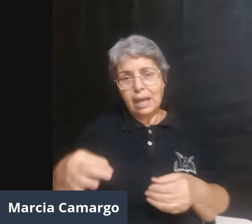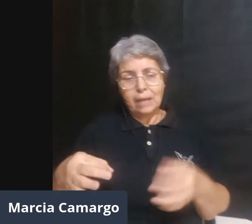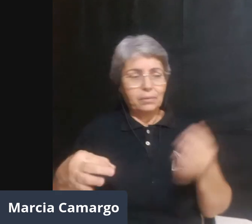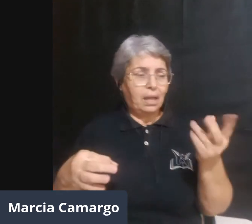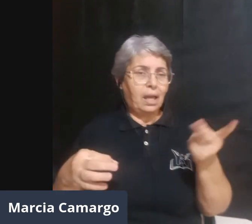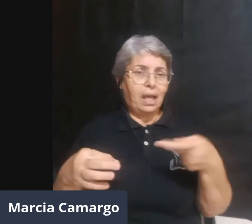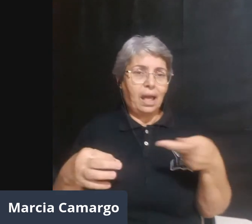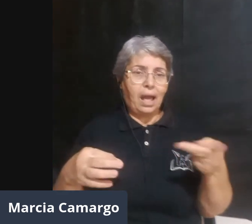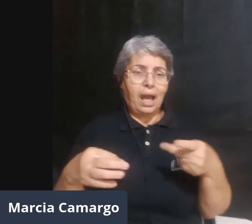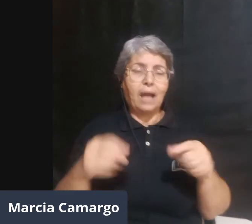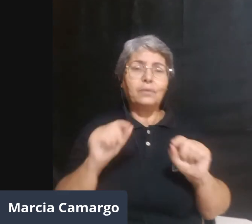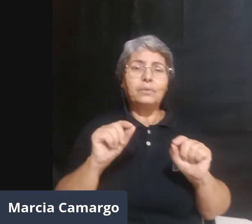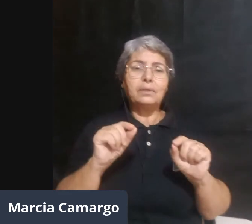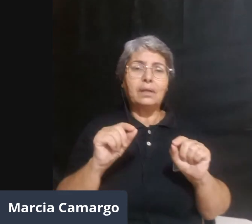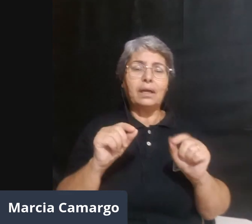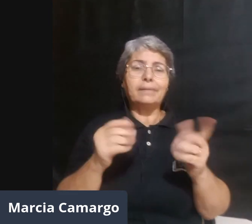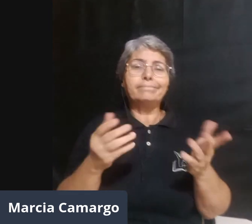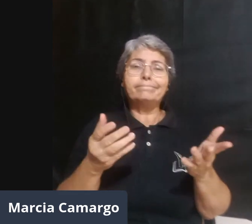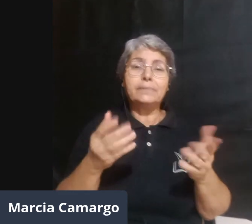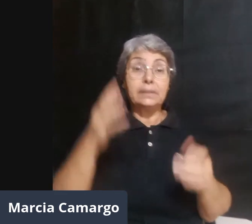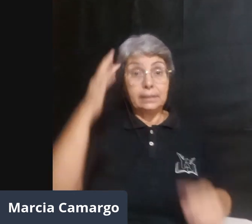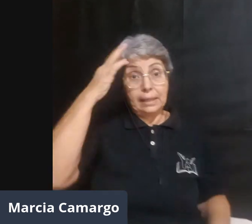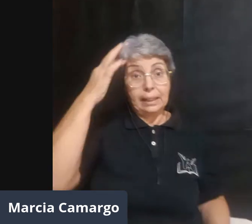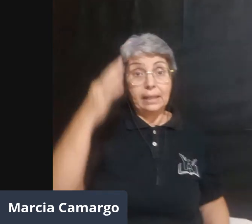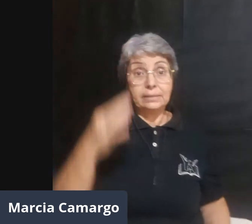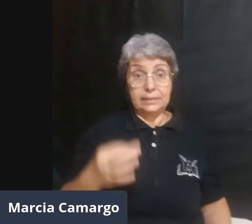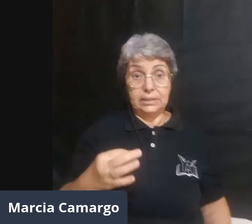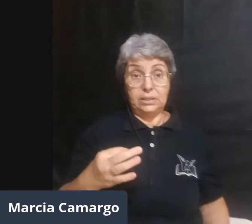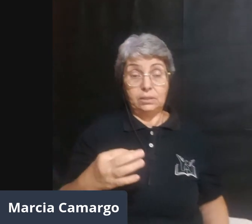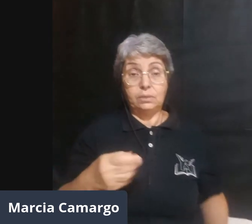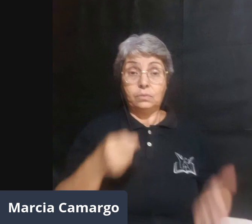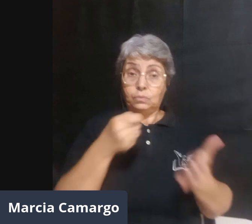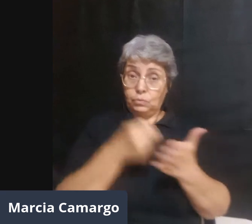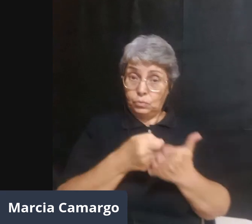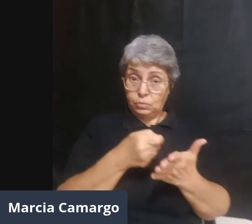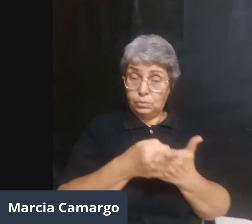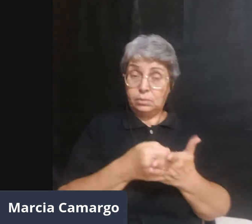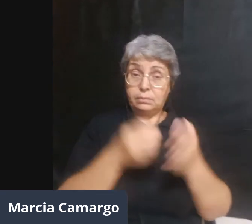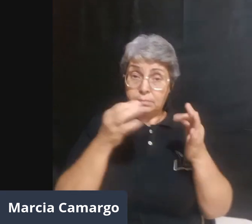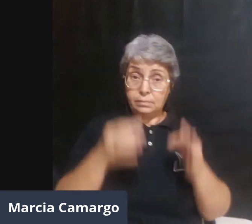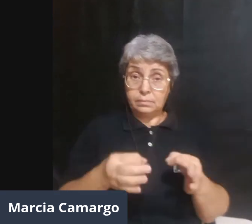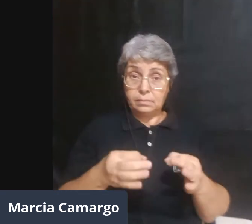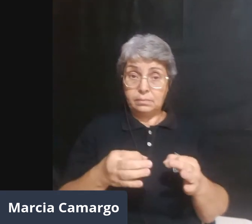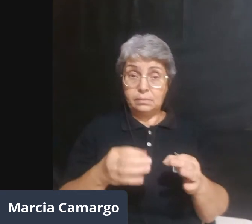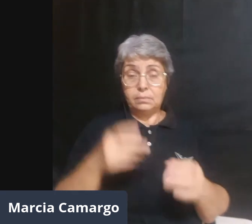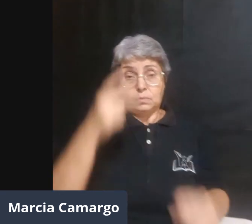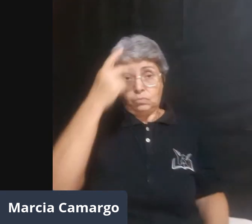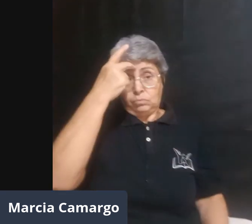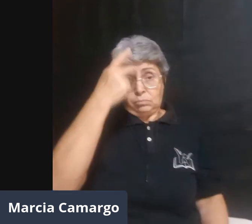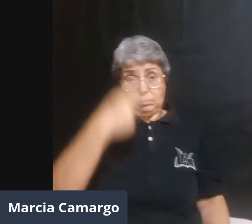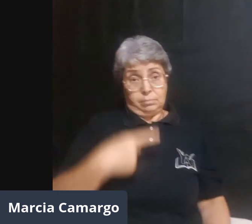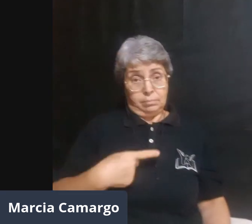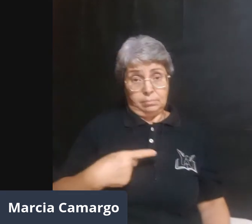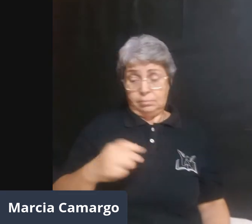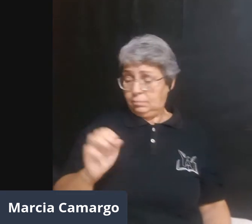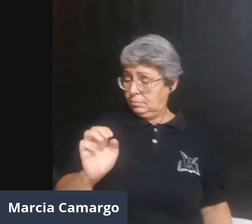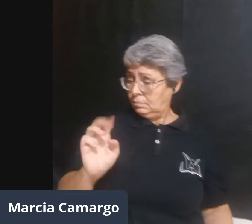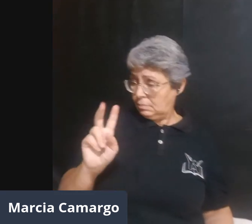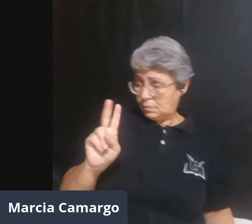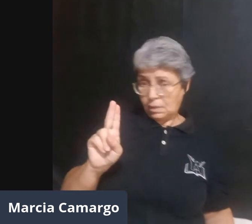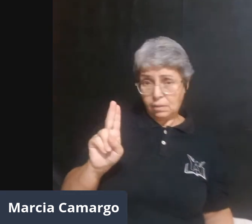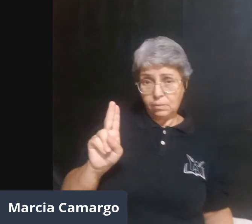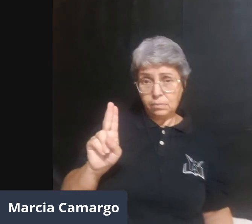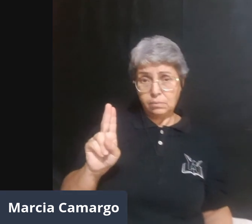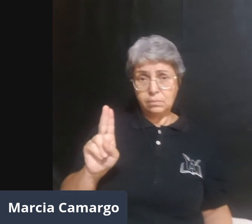que é possível de se cumprir, o que não é possível de se cumprir? O eu, o homem, ou